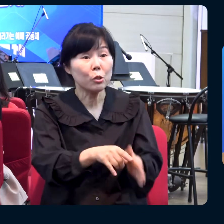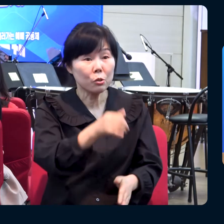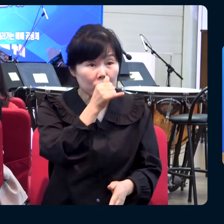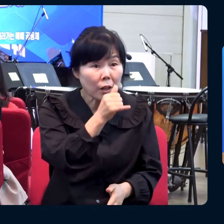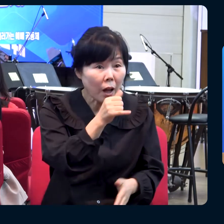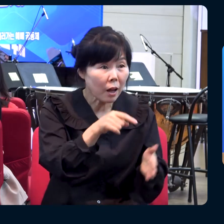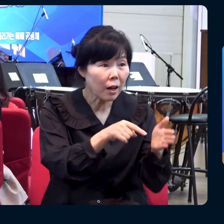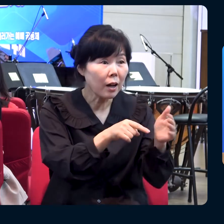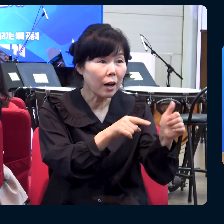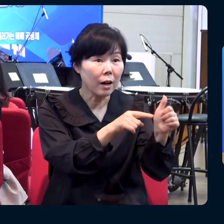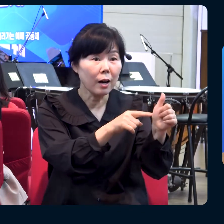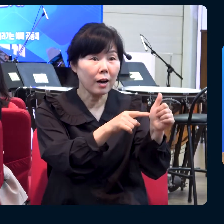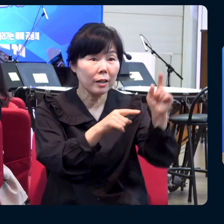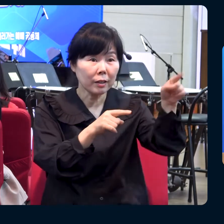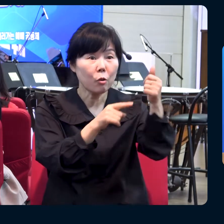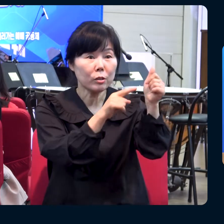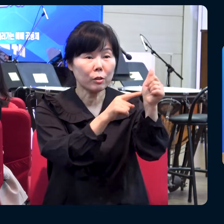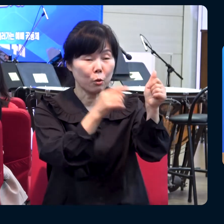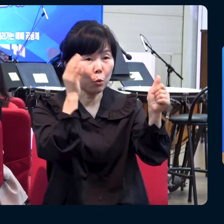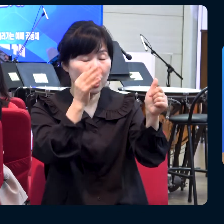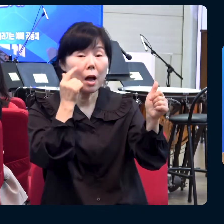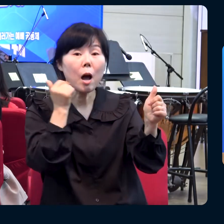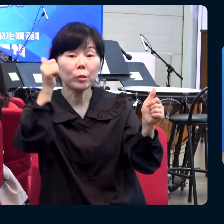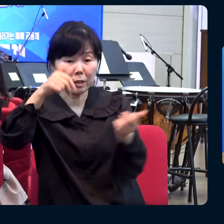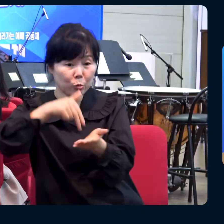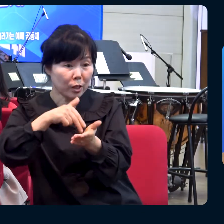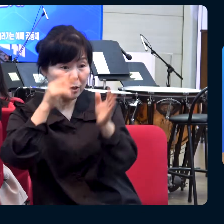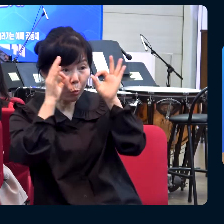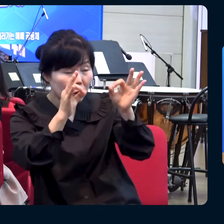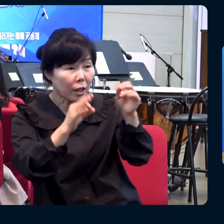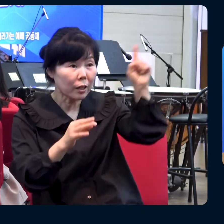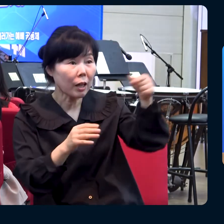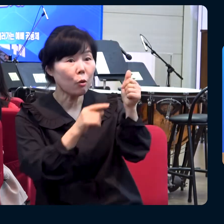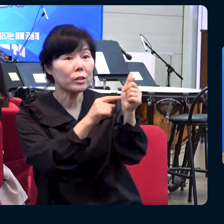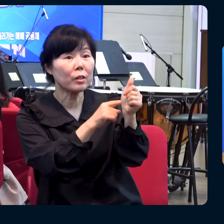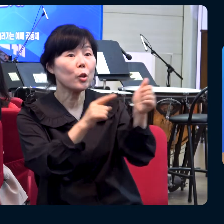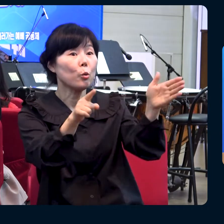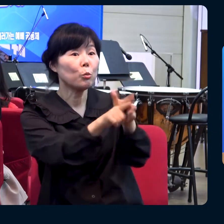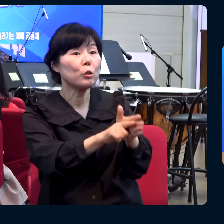1번 믿음직한 아들이었다. 아버지가 늘 이렇게 좀 걱정되는 아들이었다. 2번